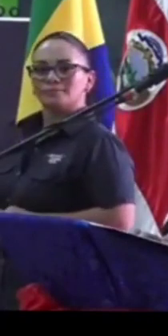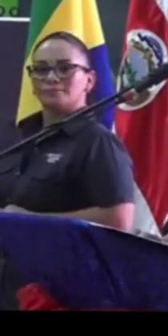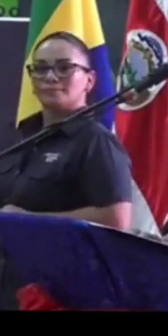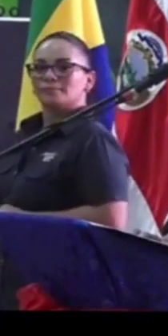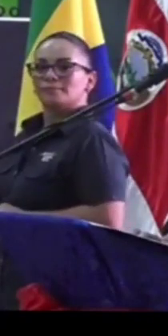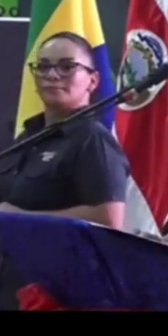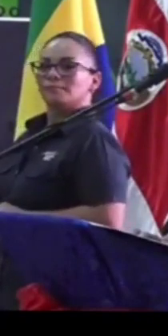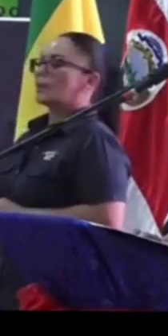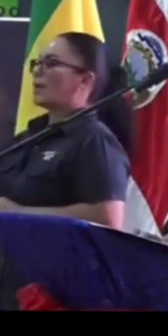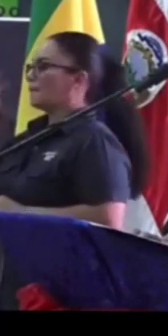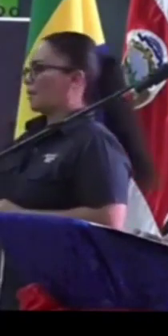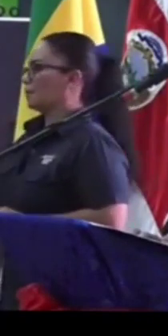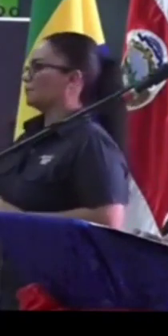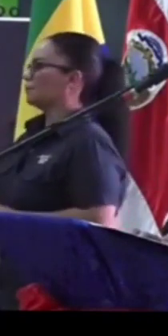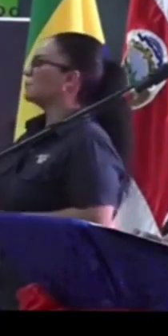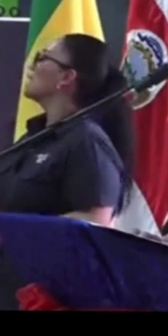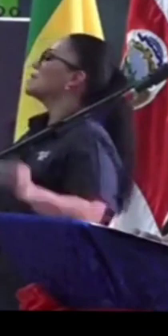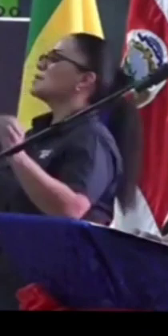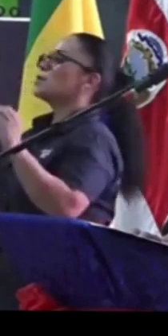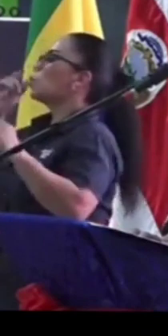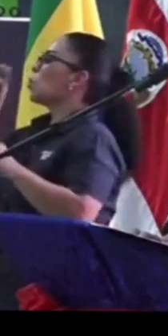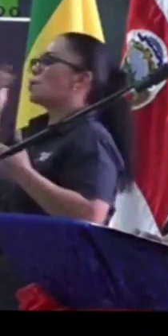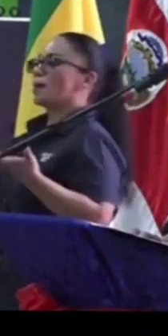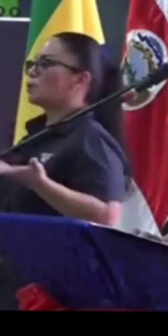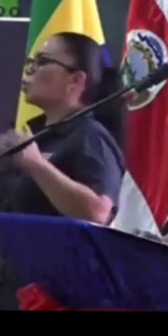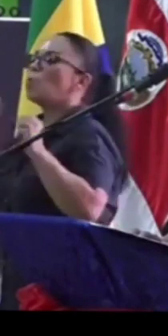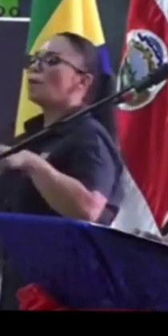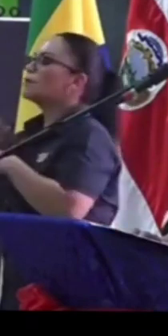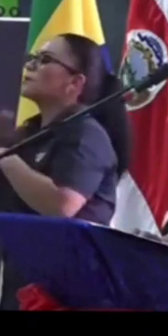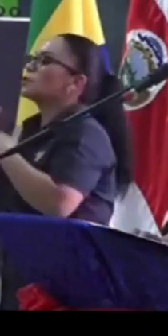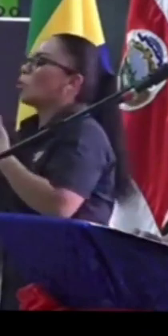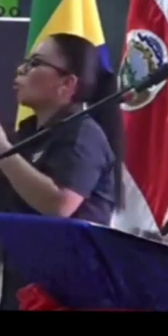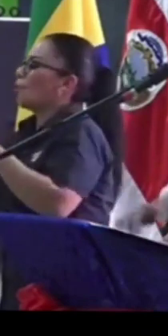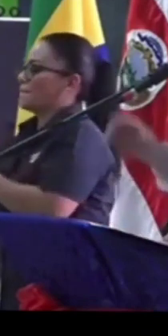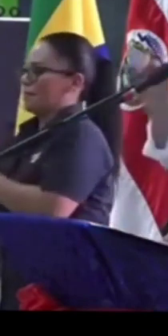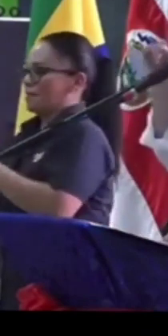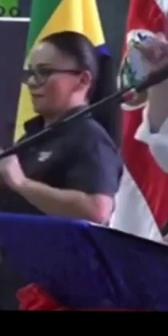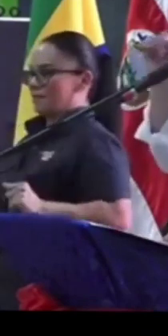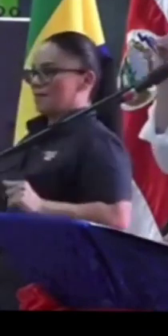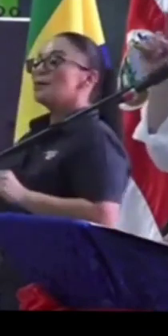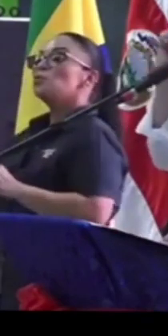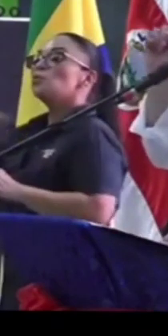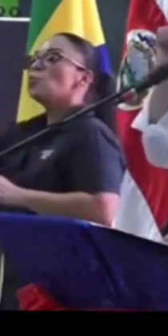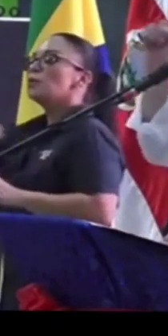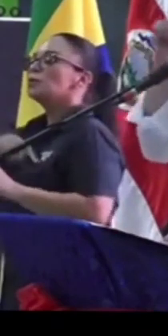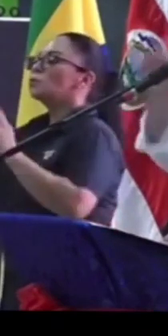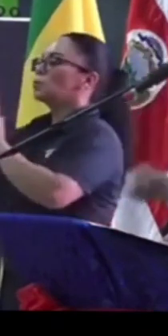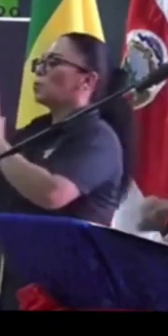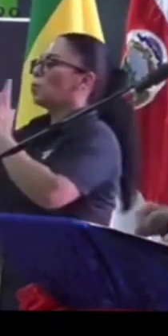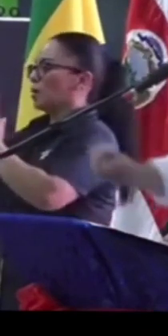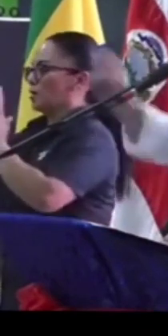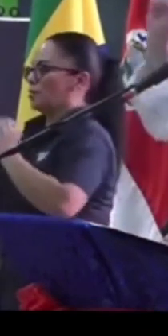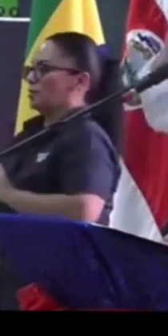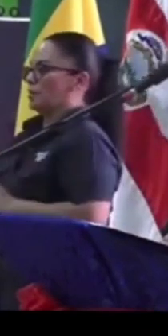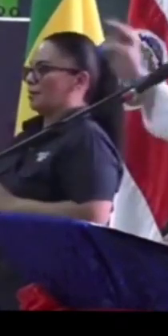vean ningún gobierno puede hacerlo todo nuestra Constitución